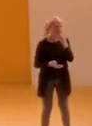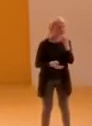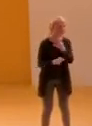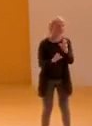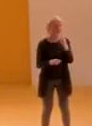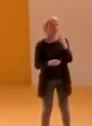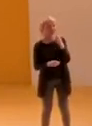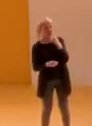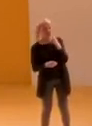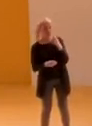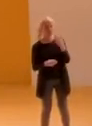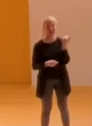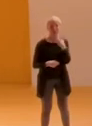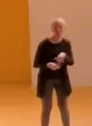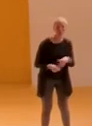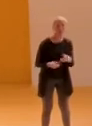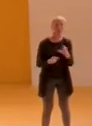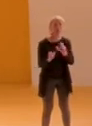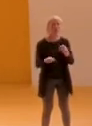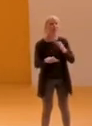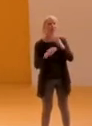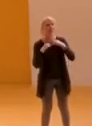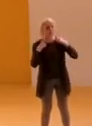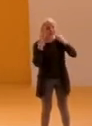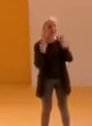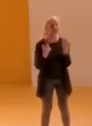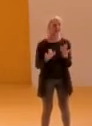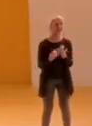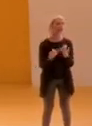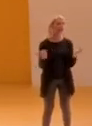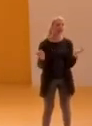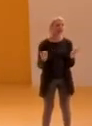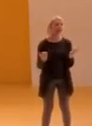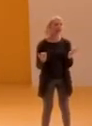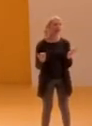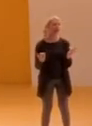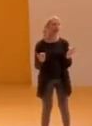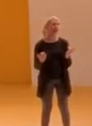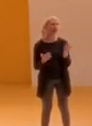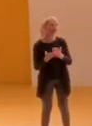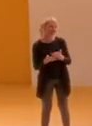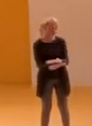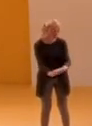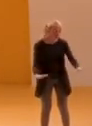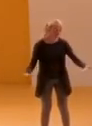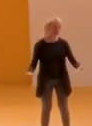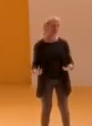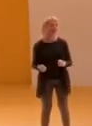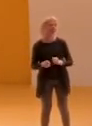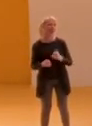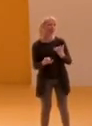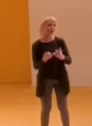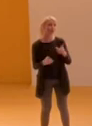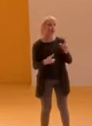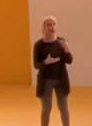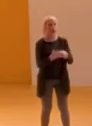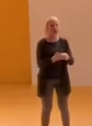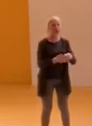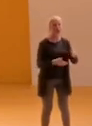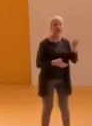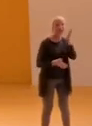to będą papierosy czy to będzie alkohol to będzie biżuteria czy to będą jakieś czy to będzie kawałek ziemi Jak kogoś stać nieruchomość